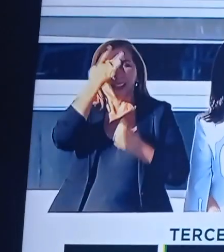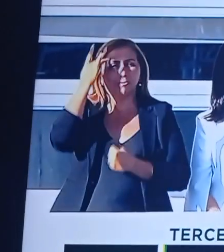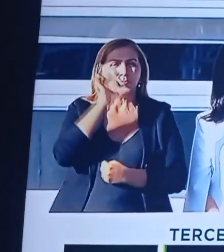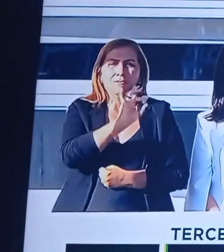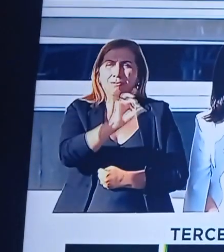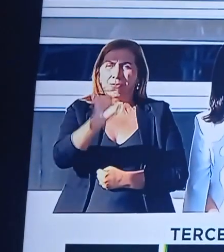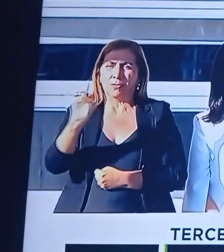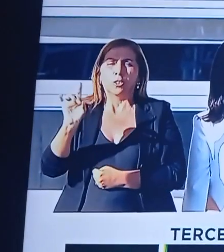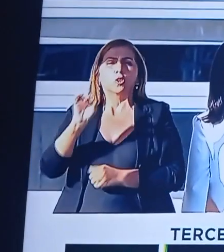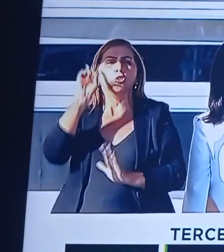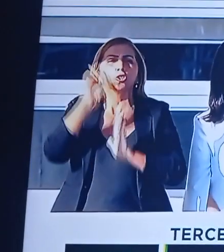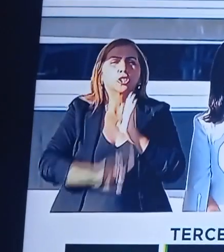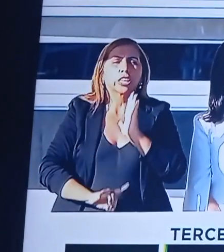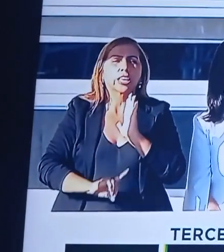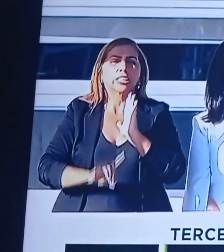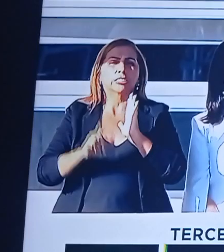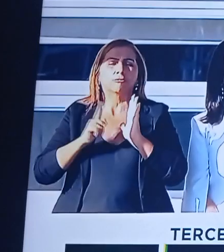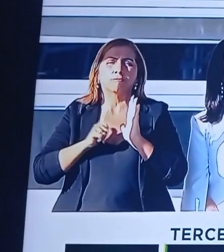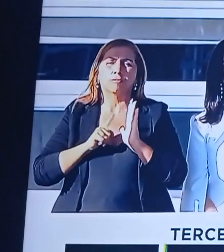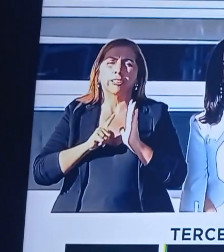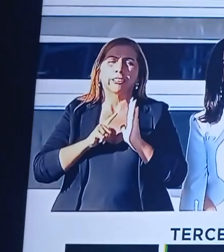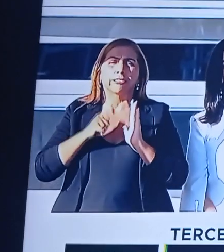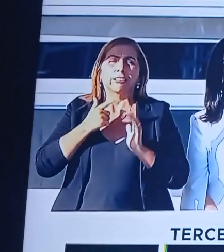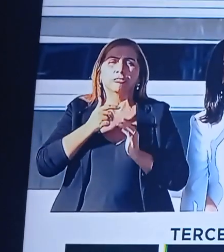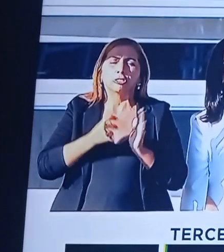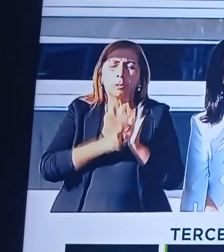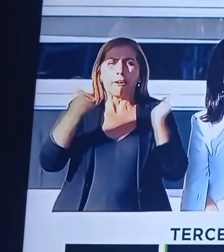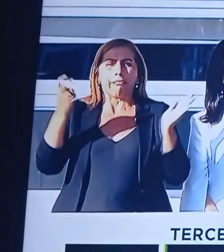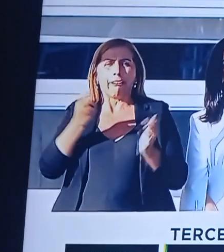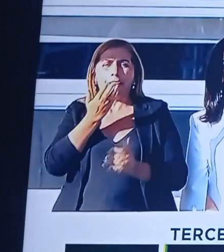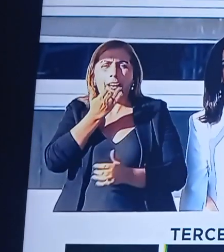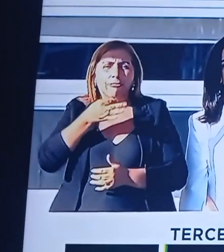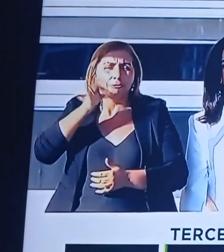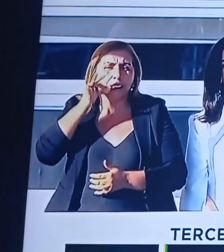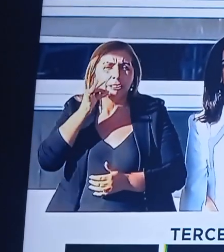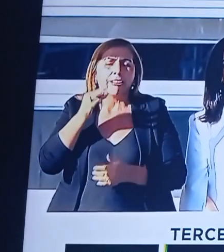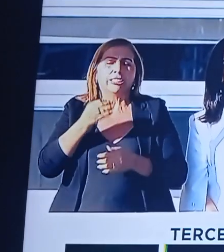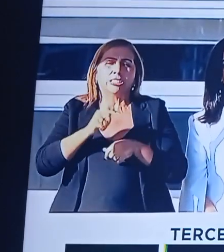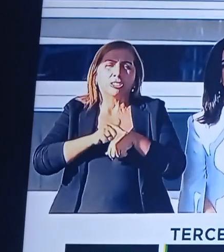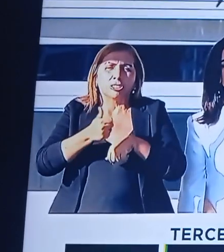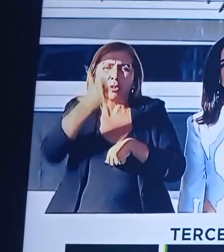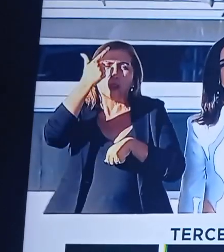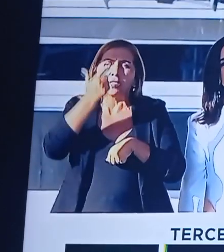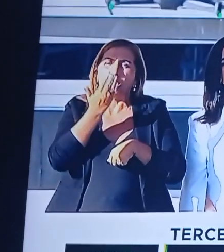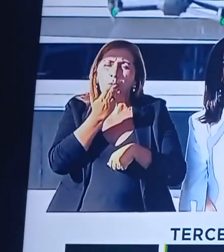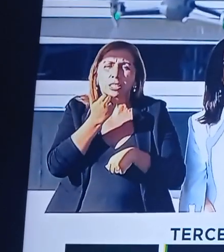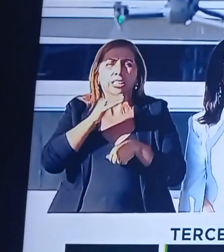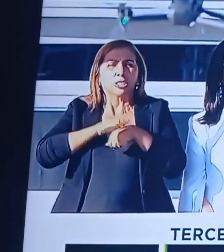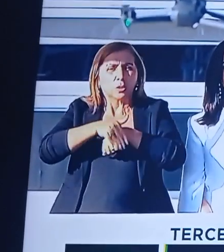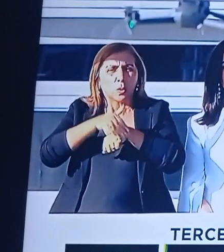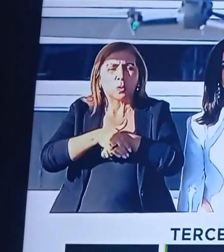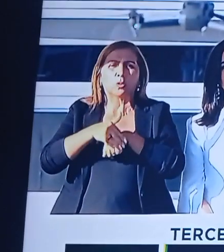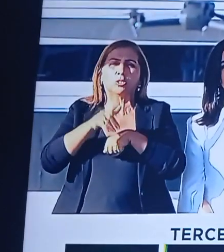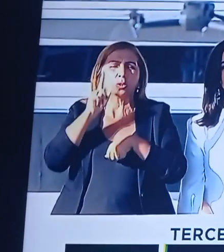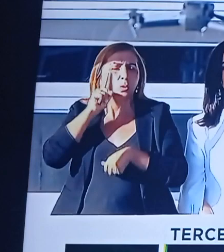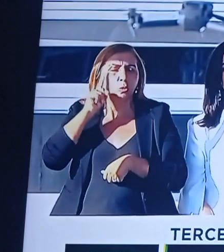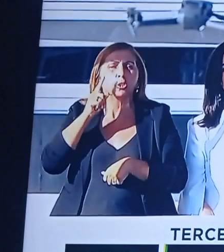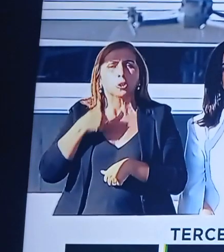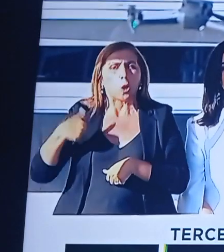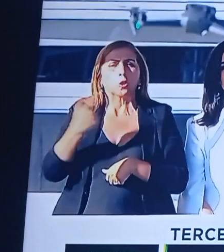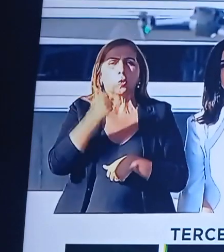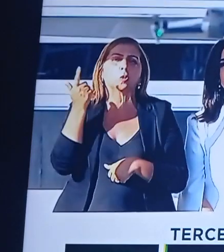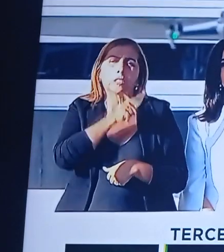país o direito de tomar café da manhã, almoçar e jantar todo santo dia. E nós cumprimos